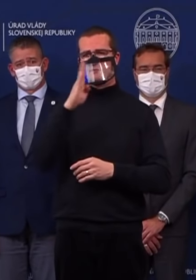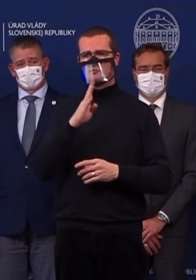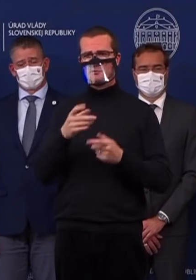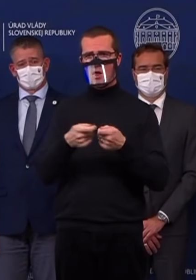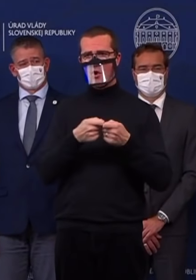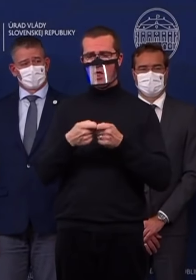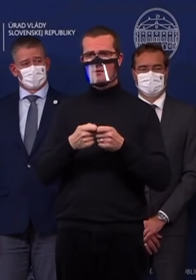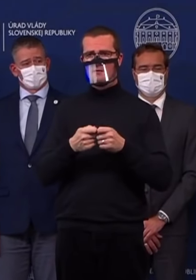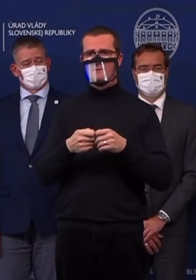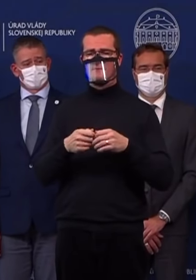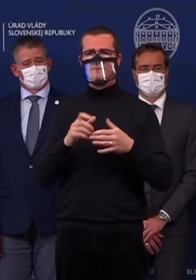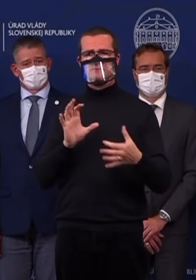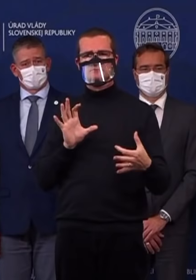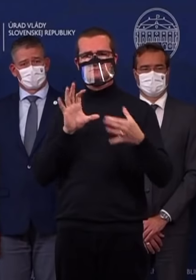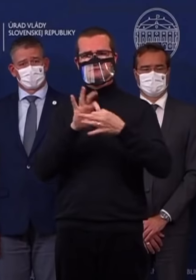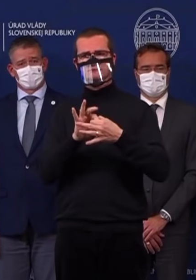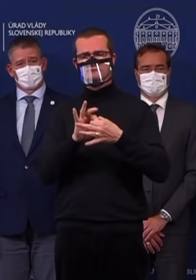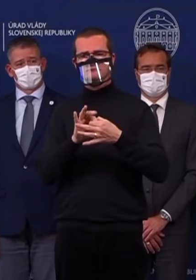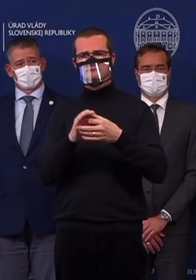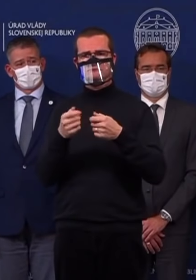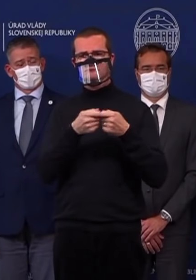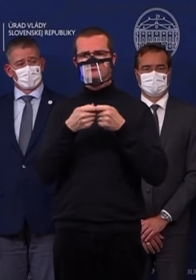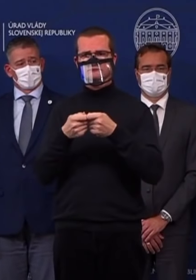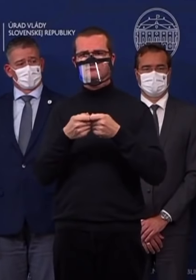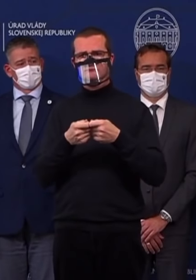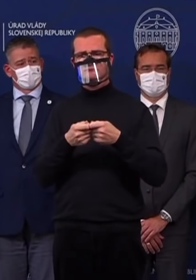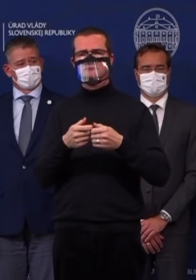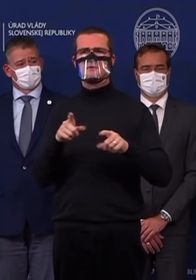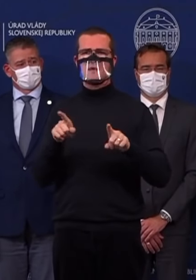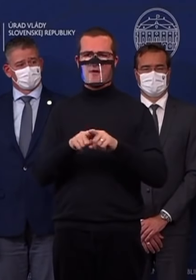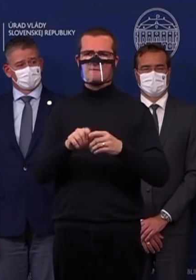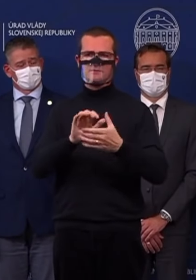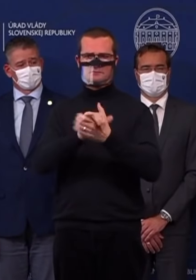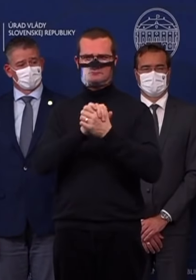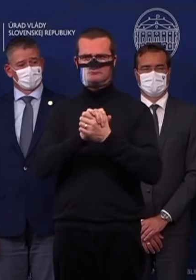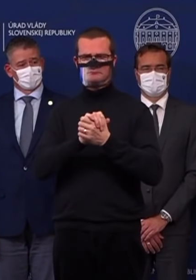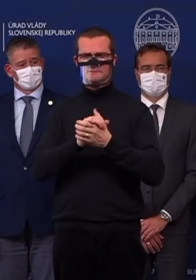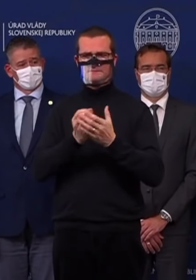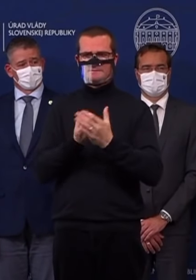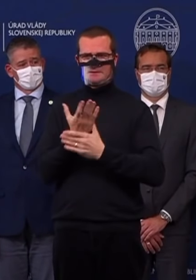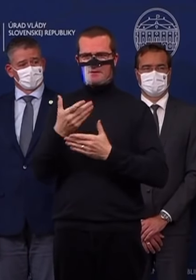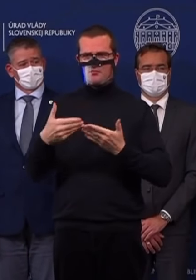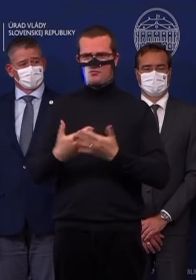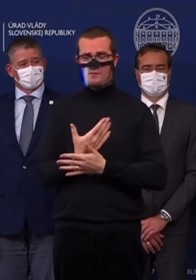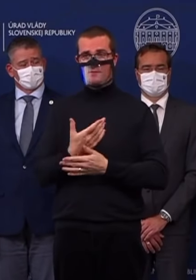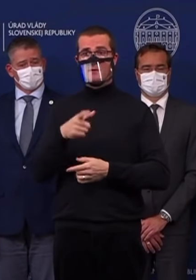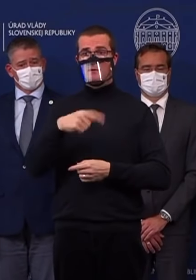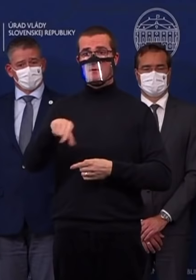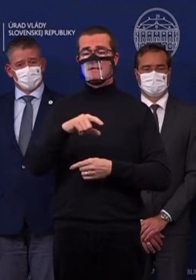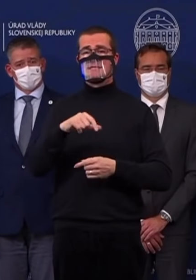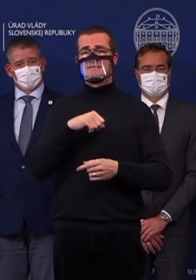ktoré nadviazali nielen ten profesný vzťah, ale aj priateľský. Ďakujem miestnej samospráve, boli úžasní ľudia jak na Orave, tak